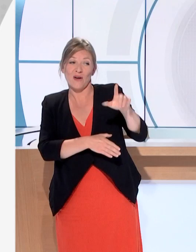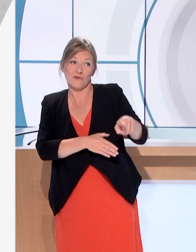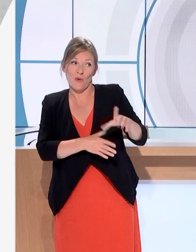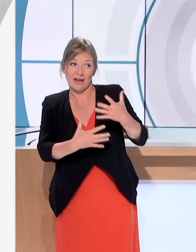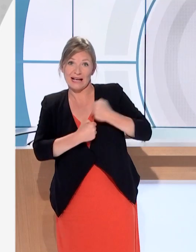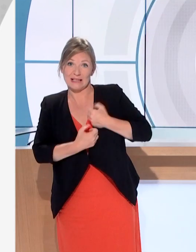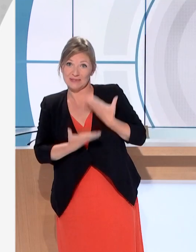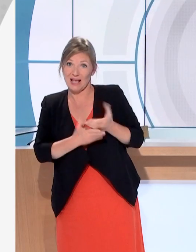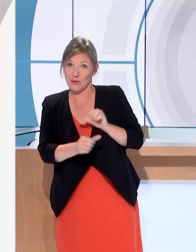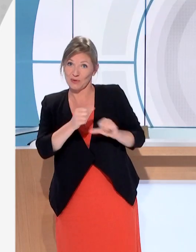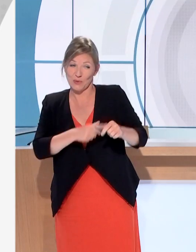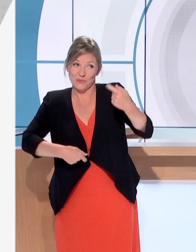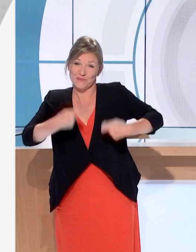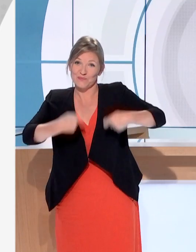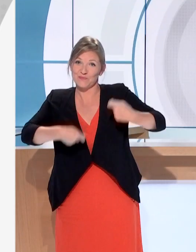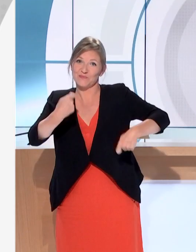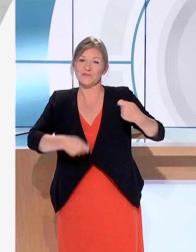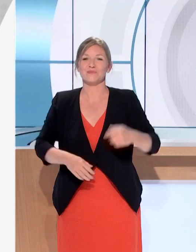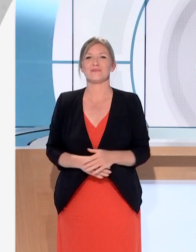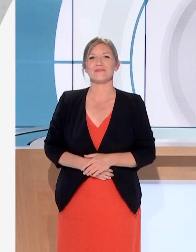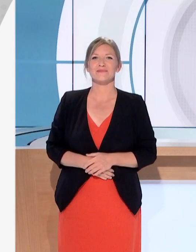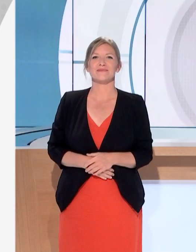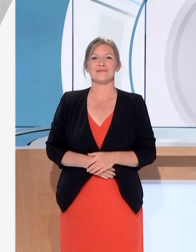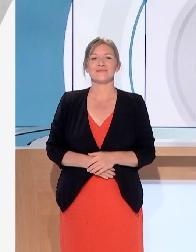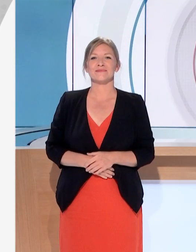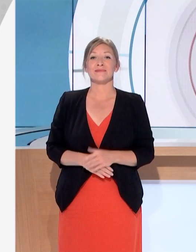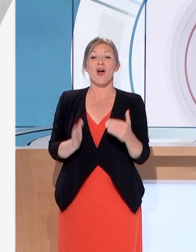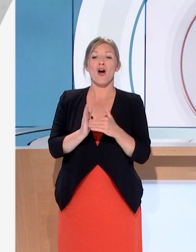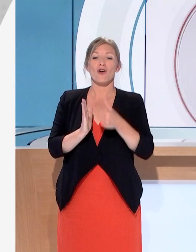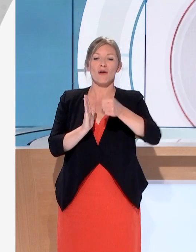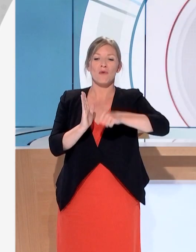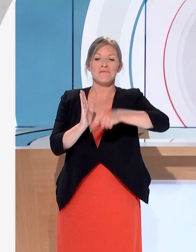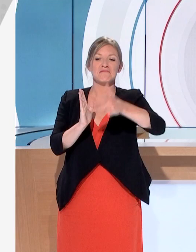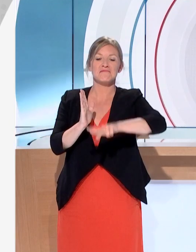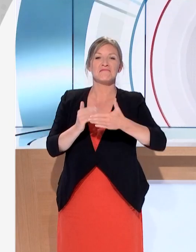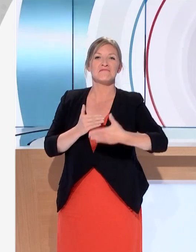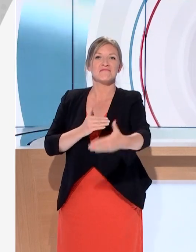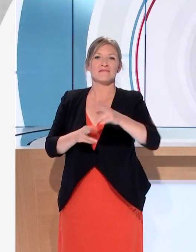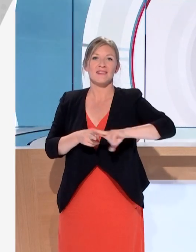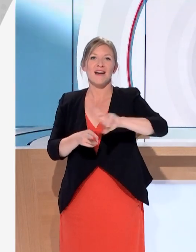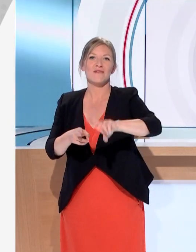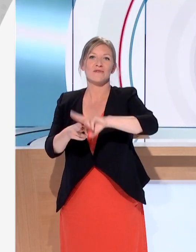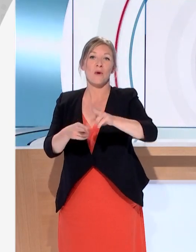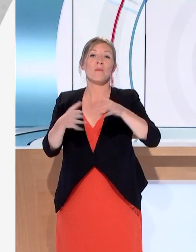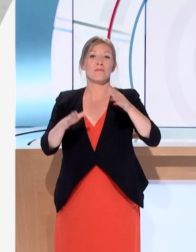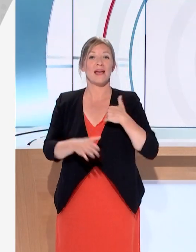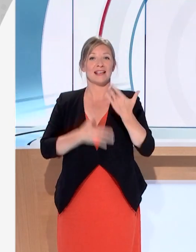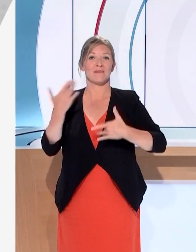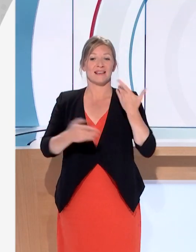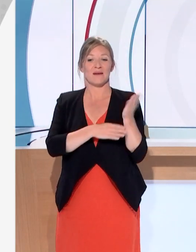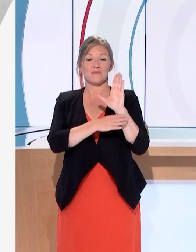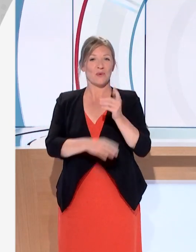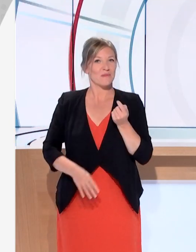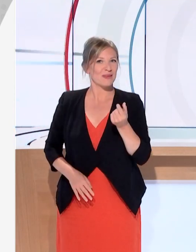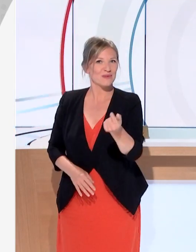qu'on accueille parce qu'on va leur demander d'accepter ça. Il reste quelques mois de bricolage. Leurs spectacles, eux, seront